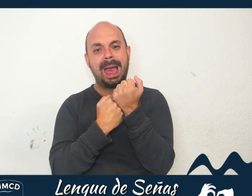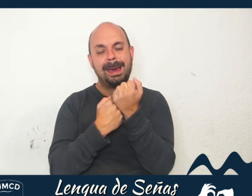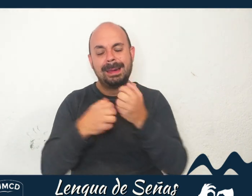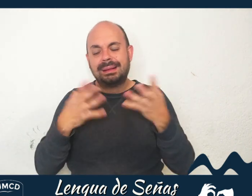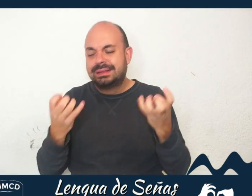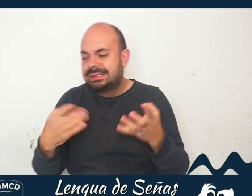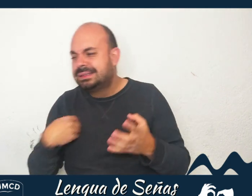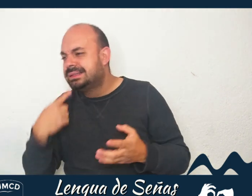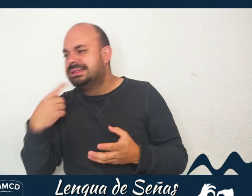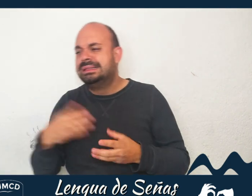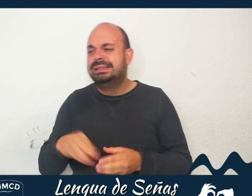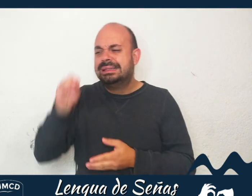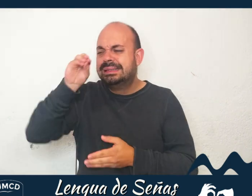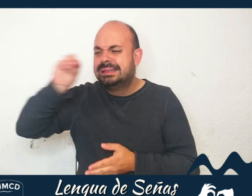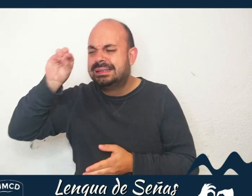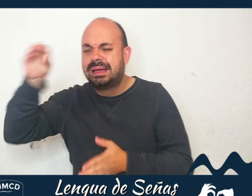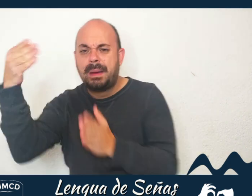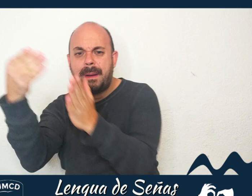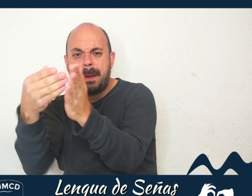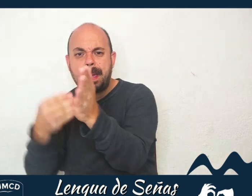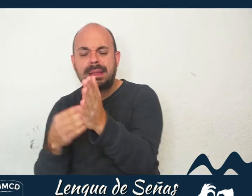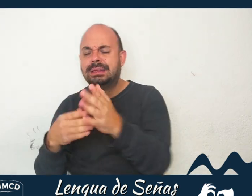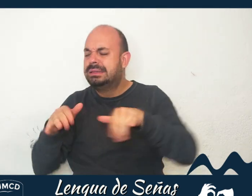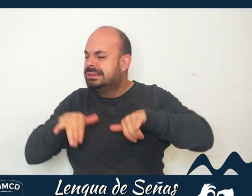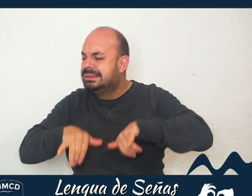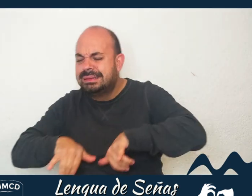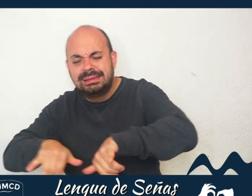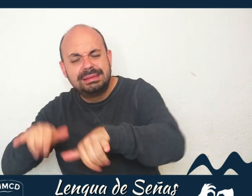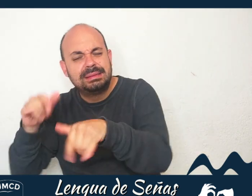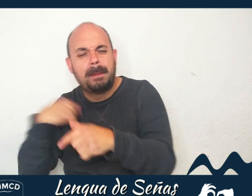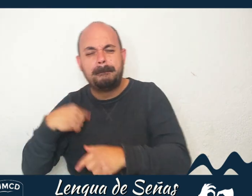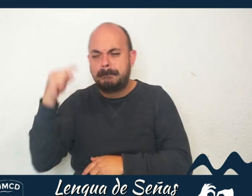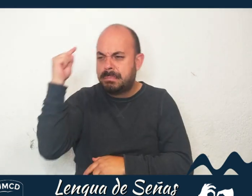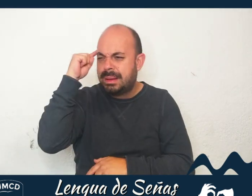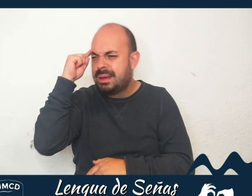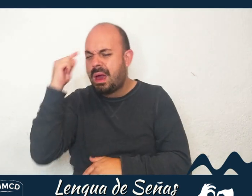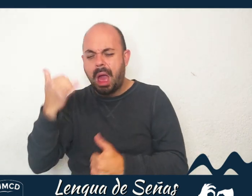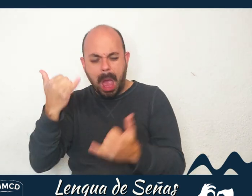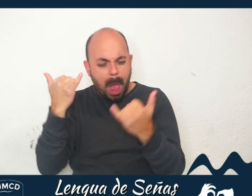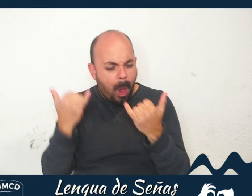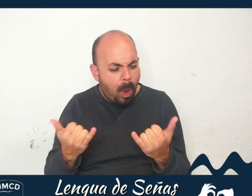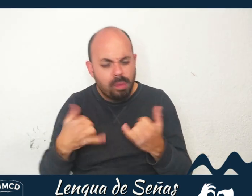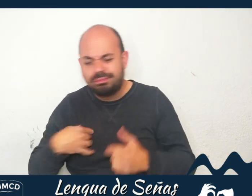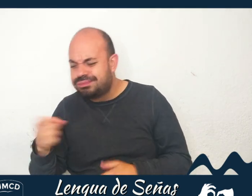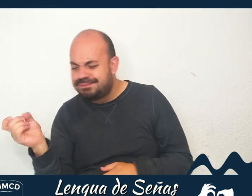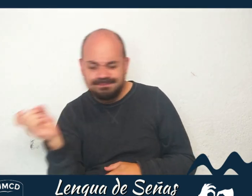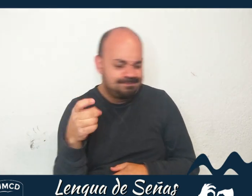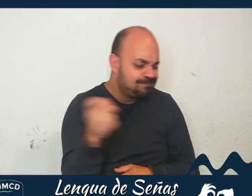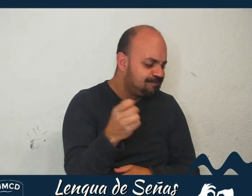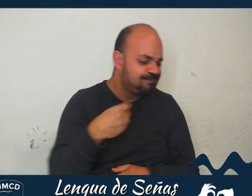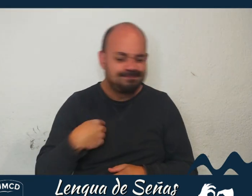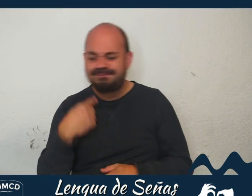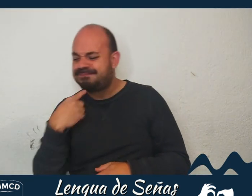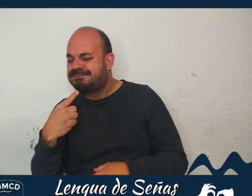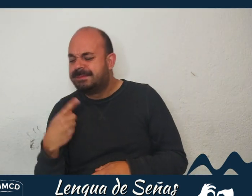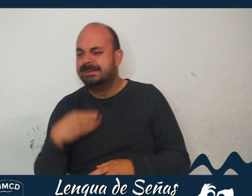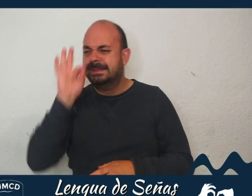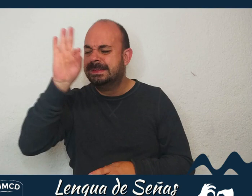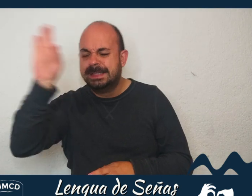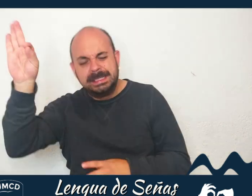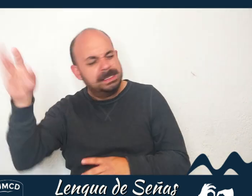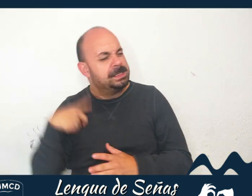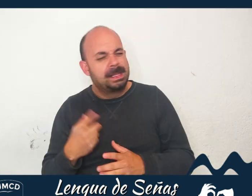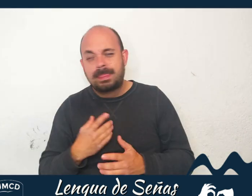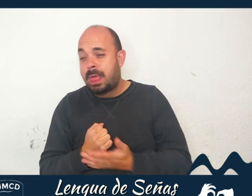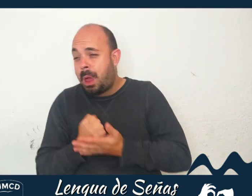cómo los hermanos habían respondido. Por eso es que Pablo sale desde Troas hacia Macedonia para encontrarse después